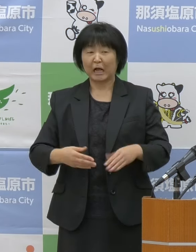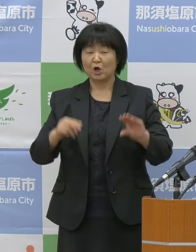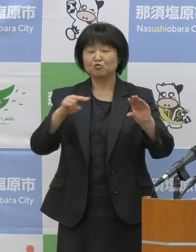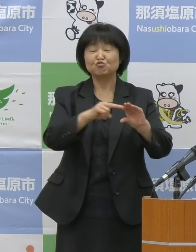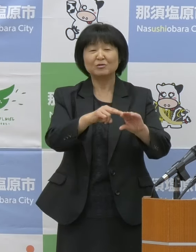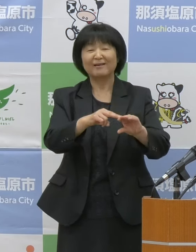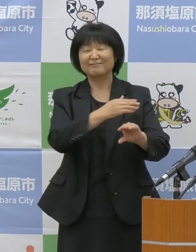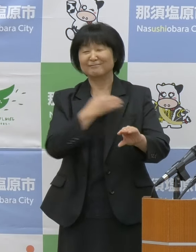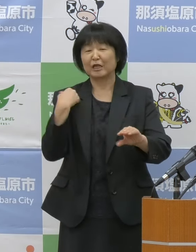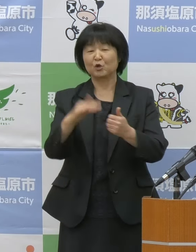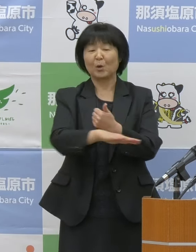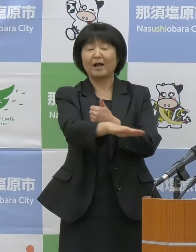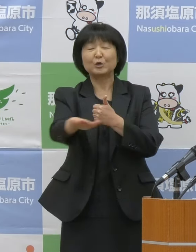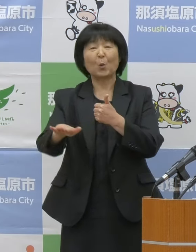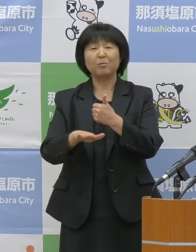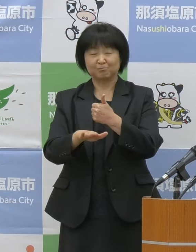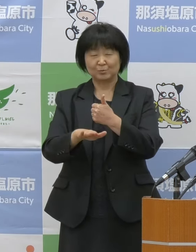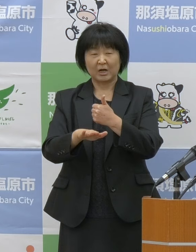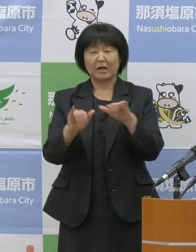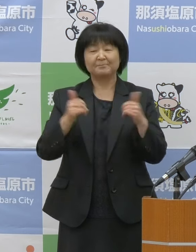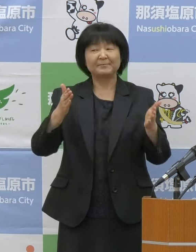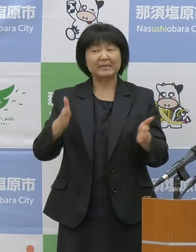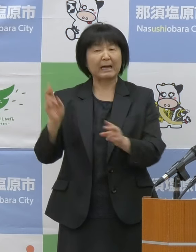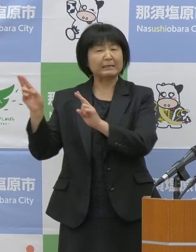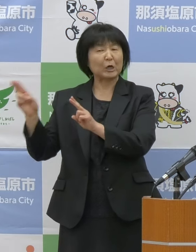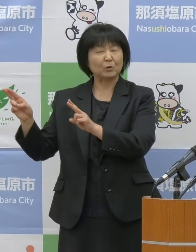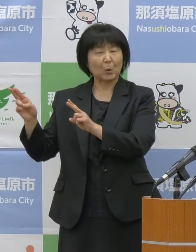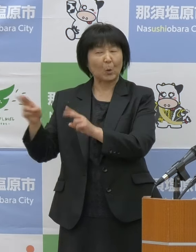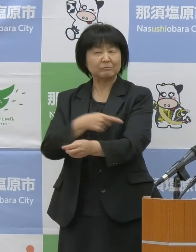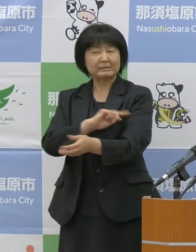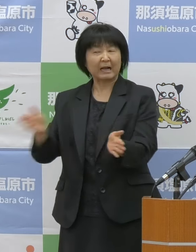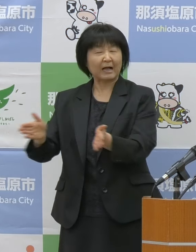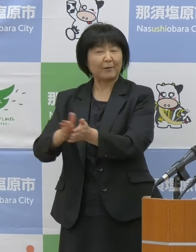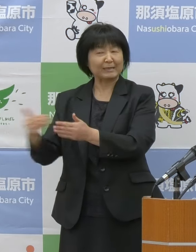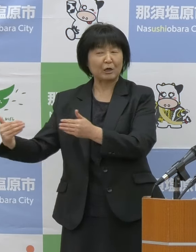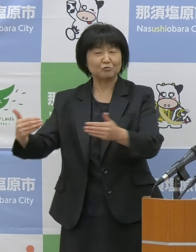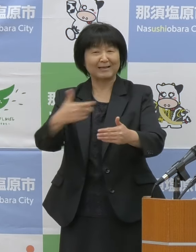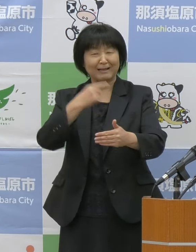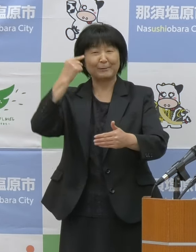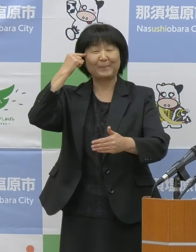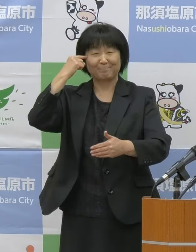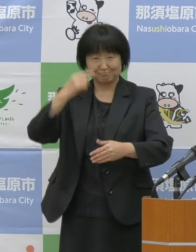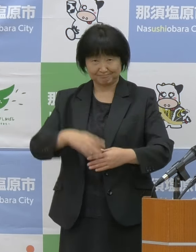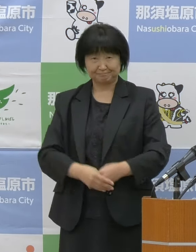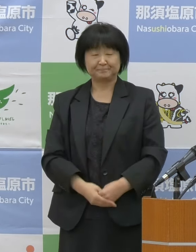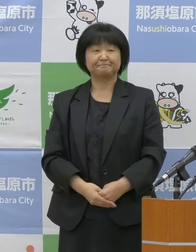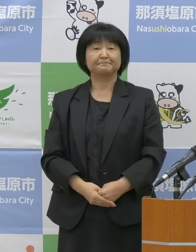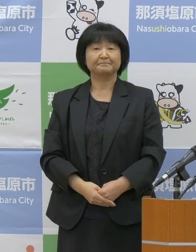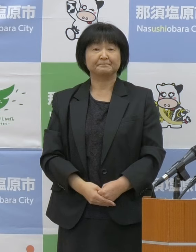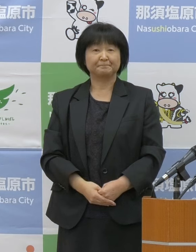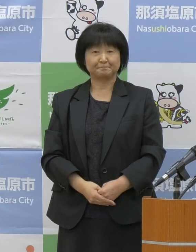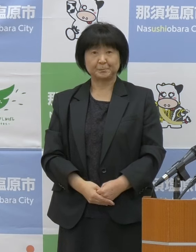電できる環境、これをですね、民間企業の方と力を合わせて進めていきたいというふうに考えております